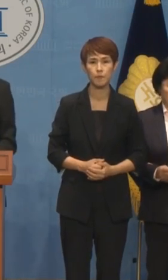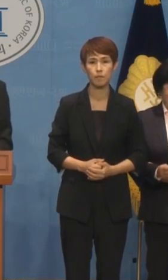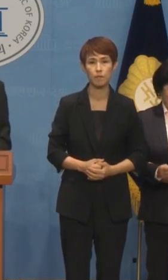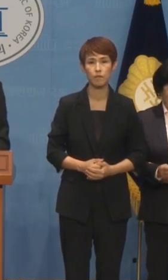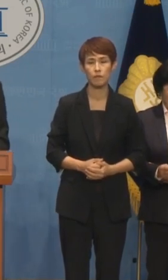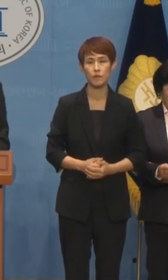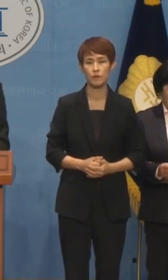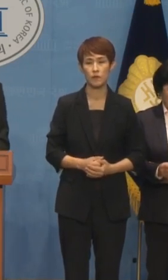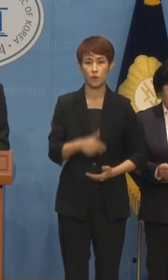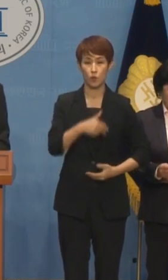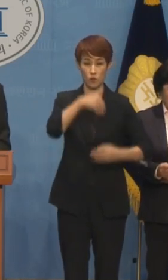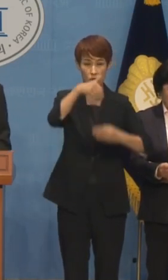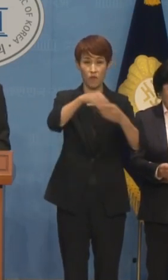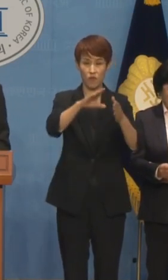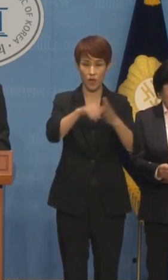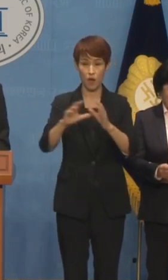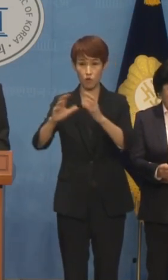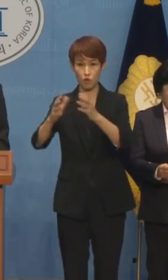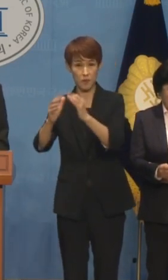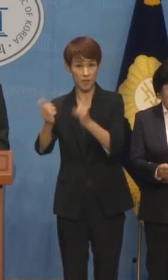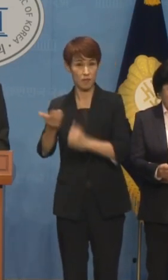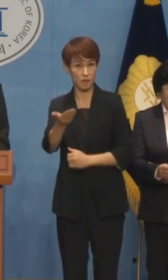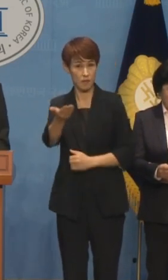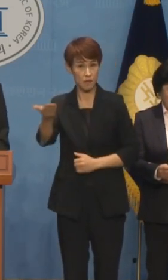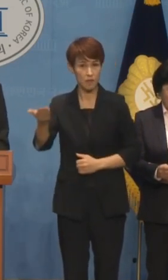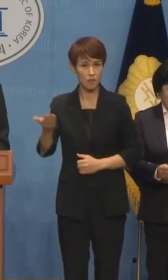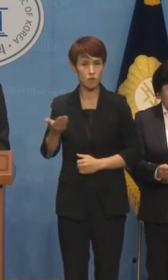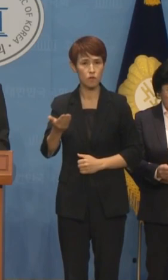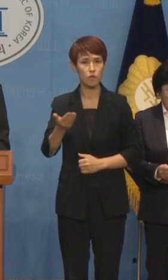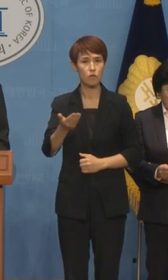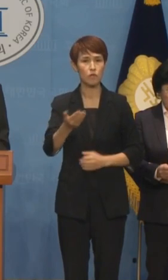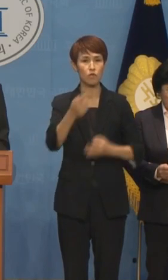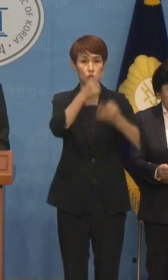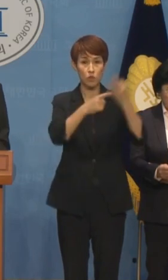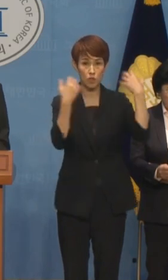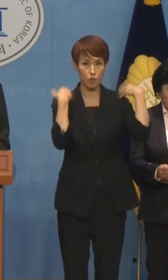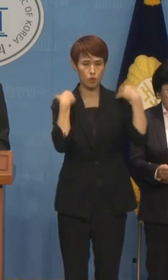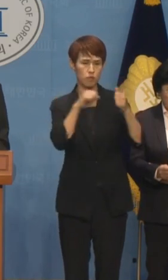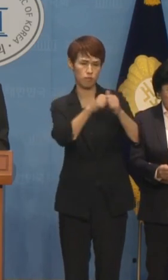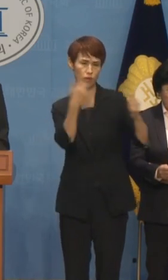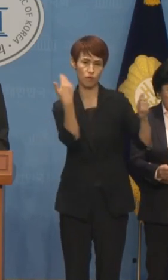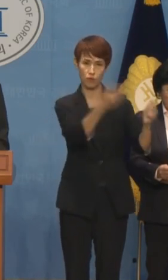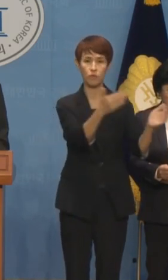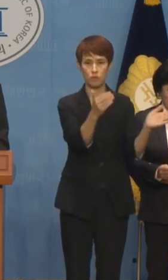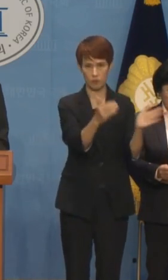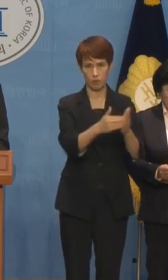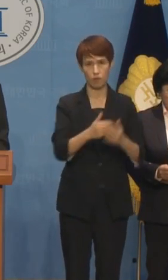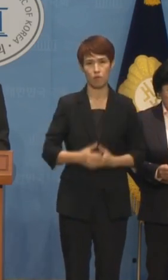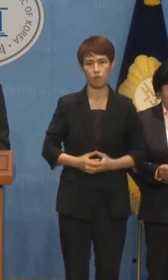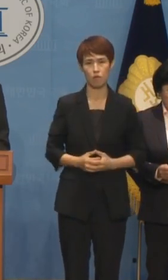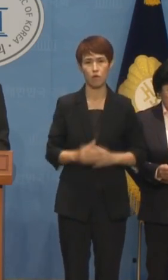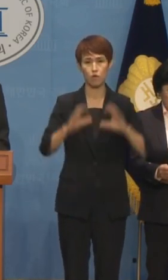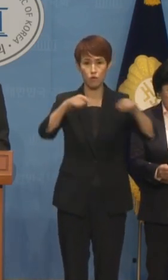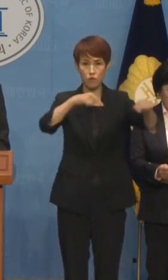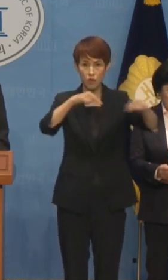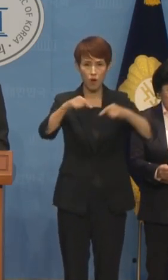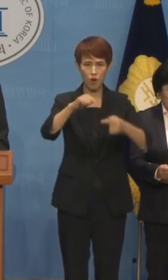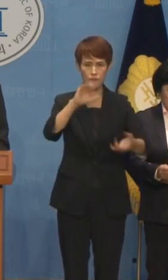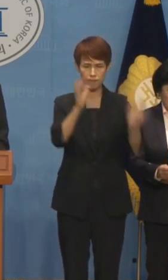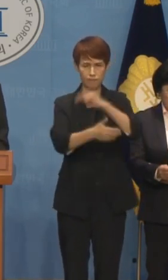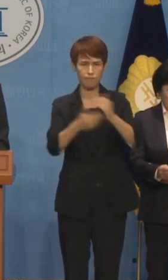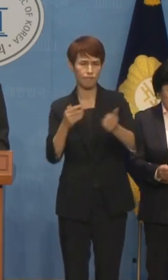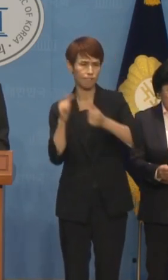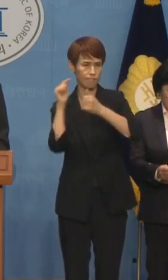지난 총선에서 국민들께서는 윤석열 정부를 심판하며 국정기조의 전면 전환을